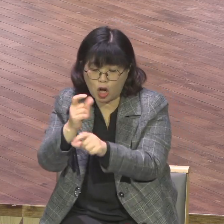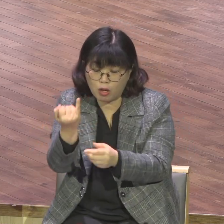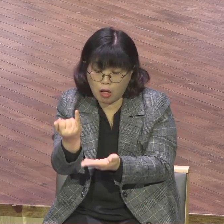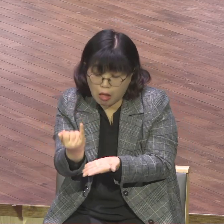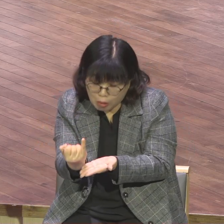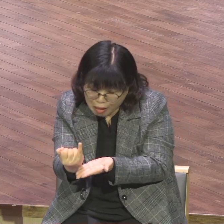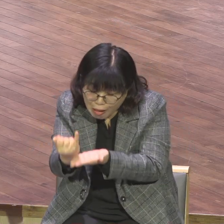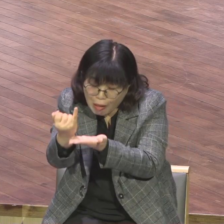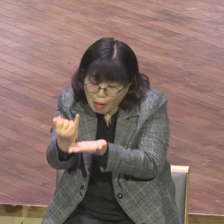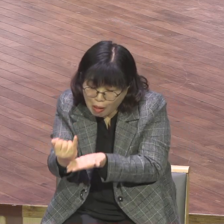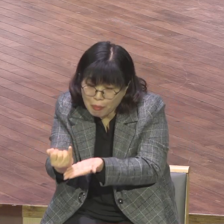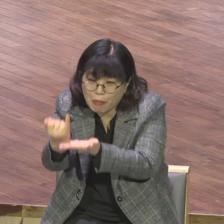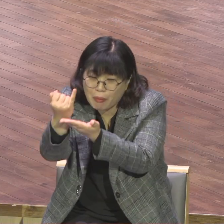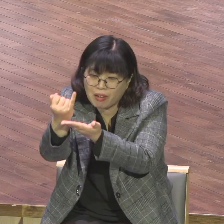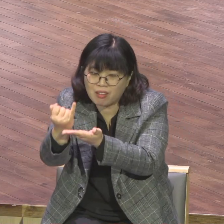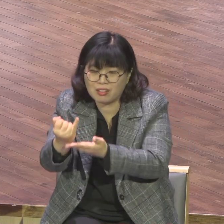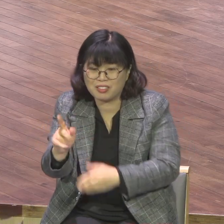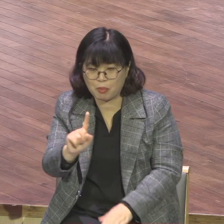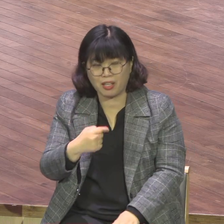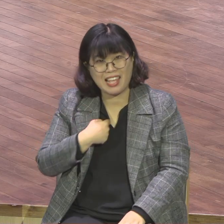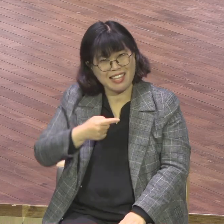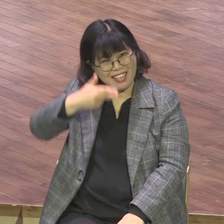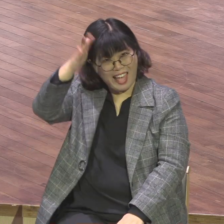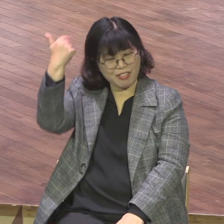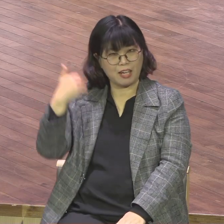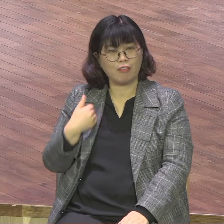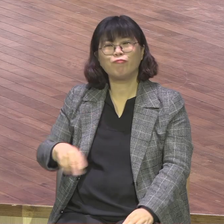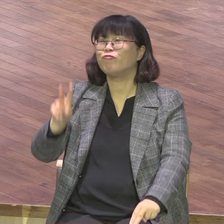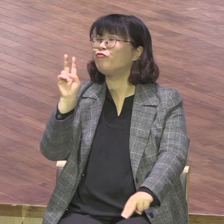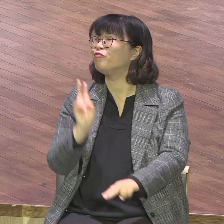어디 감히 앉아서 물을 달랍니까?